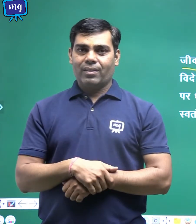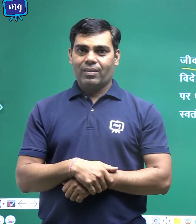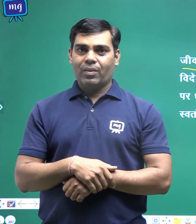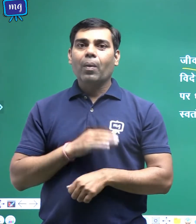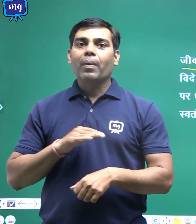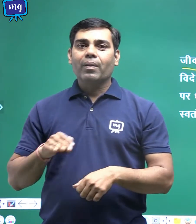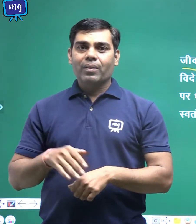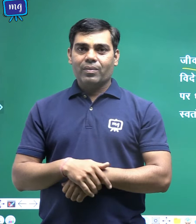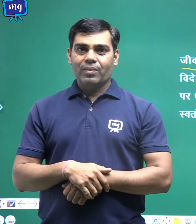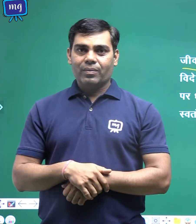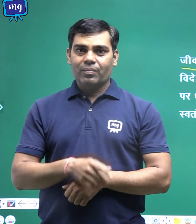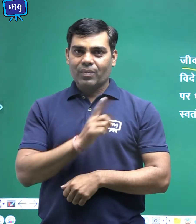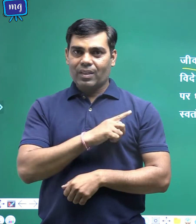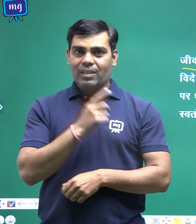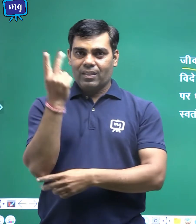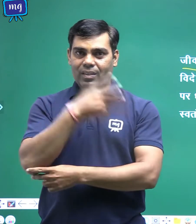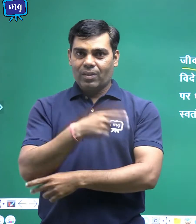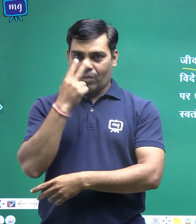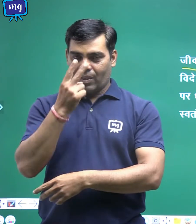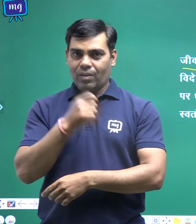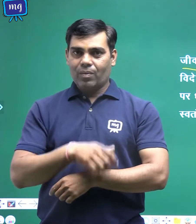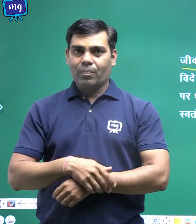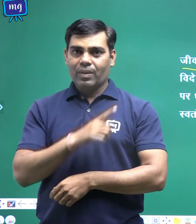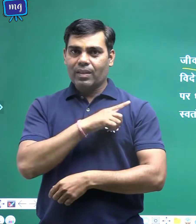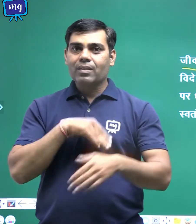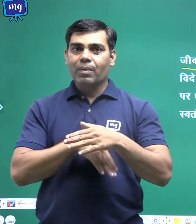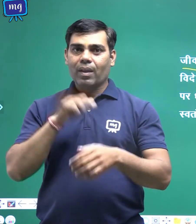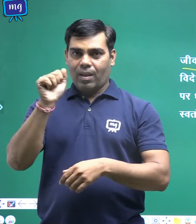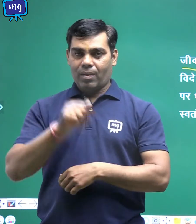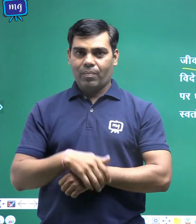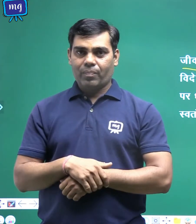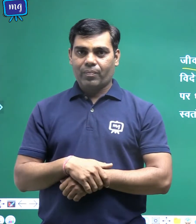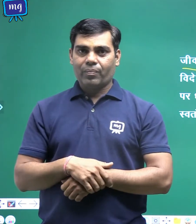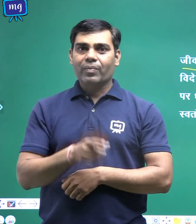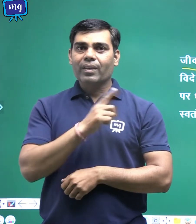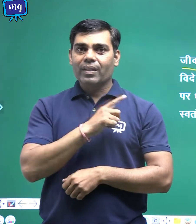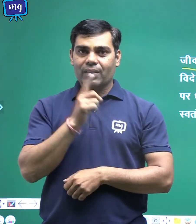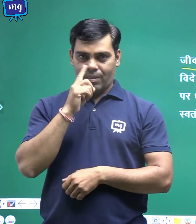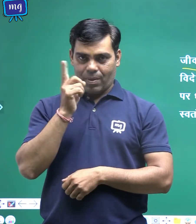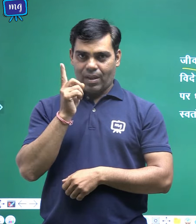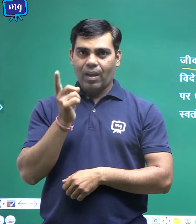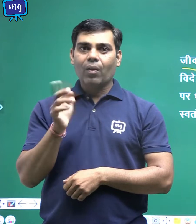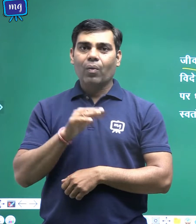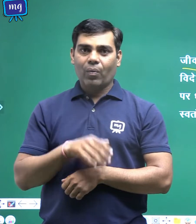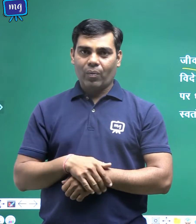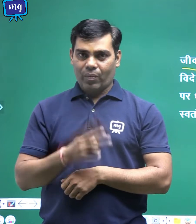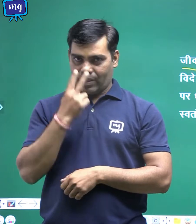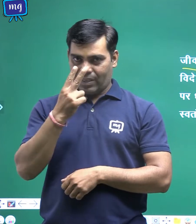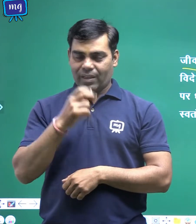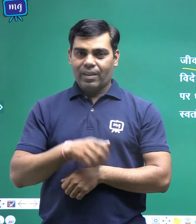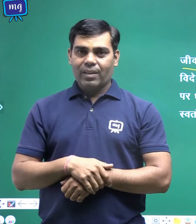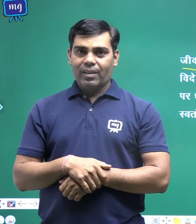प्यारे बच्चों, इस चित्र को देखो। इसमें आप इस महिला को देख रहे